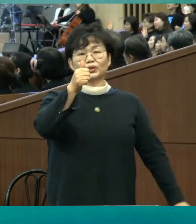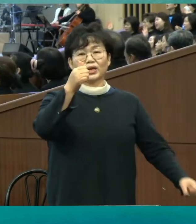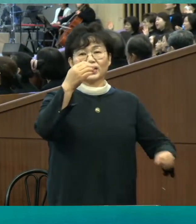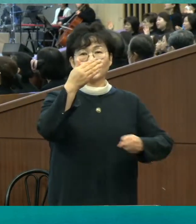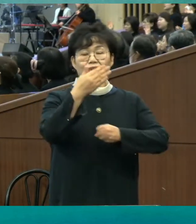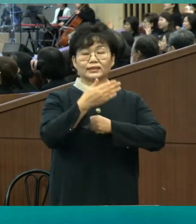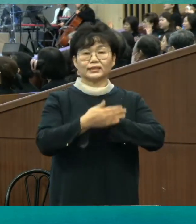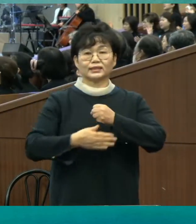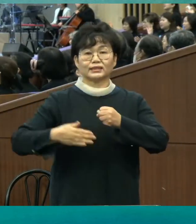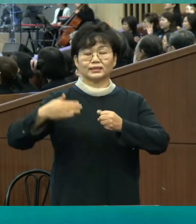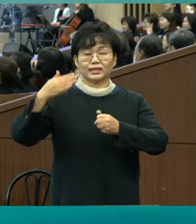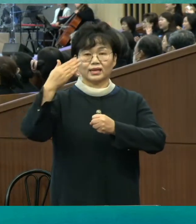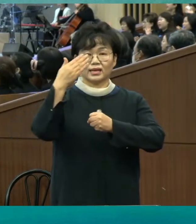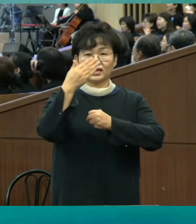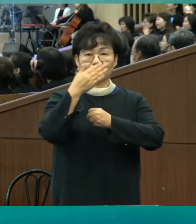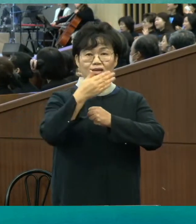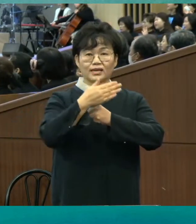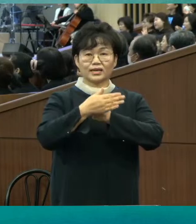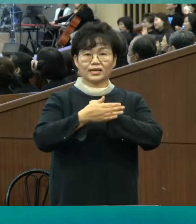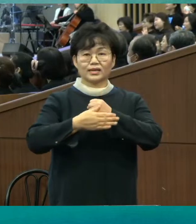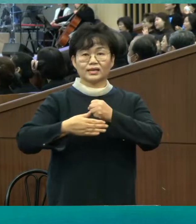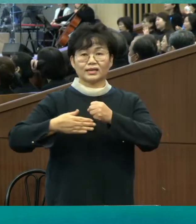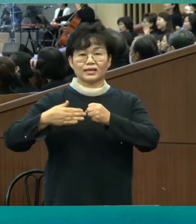주의 은혜